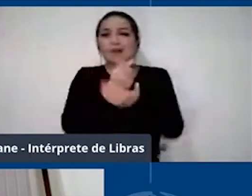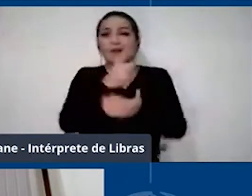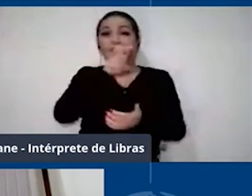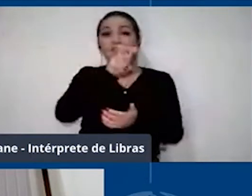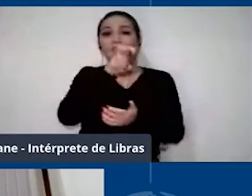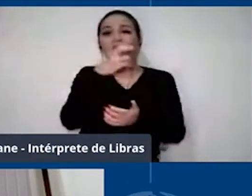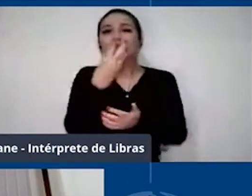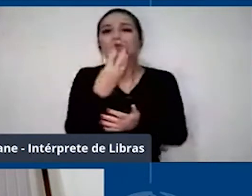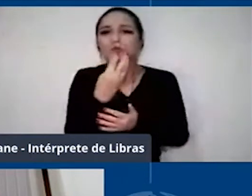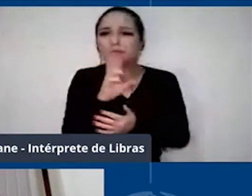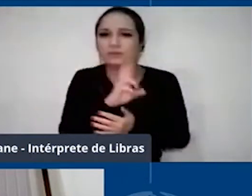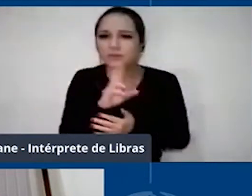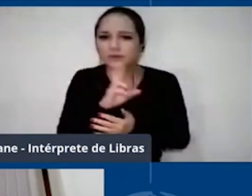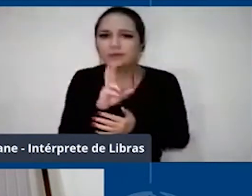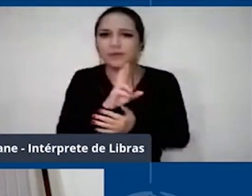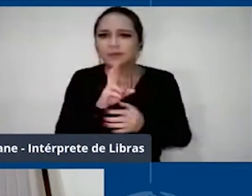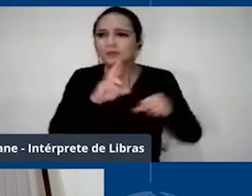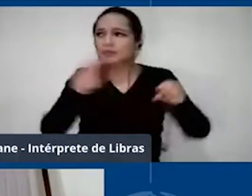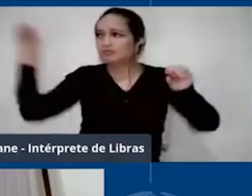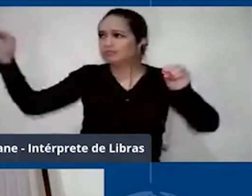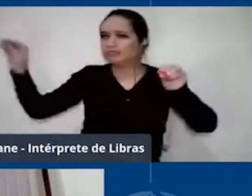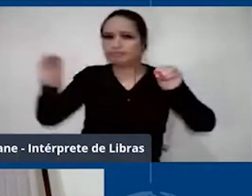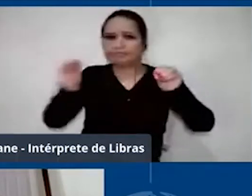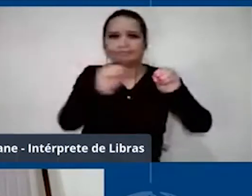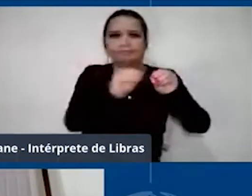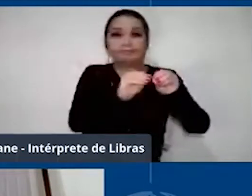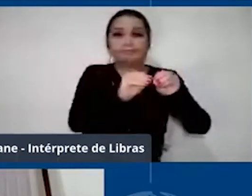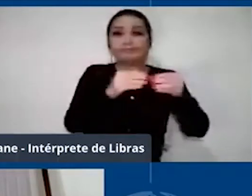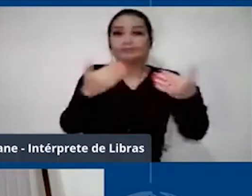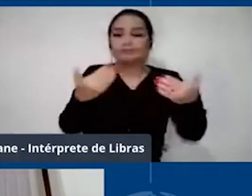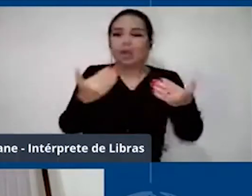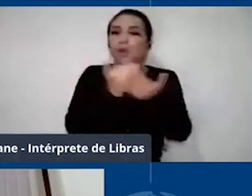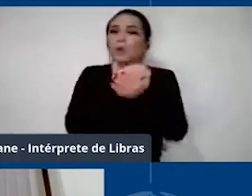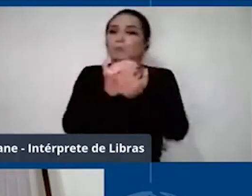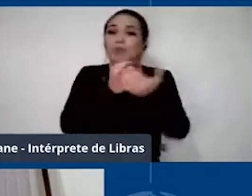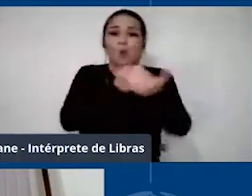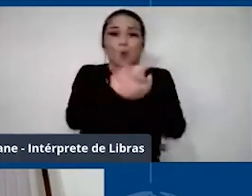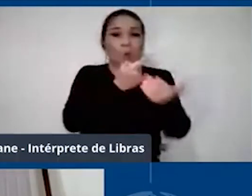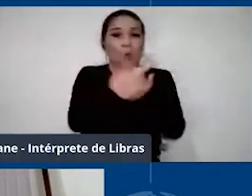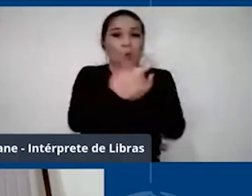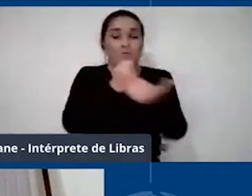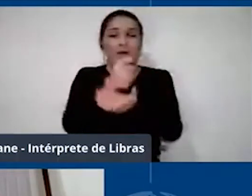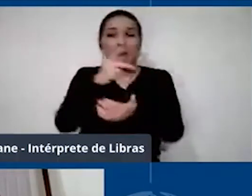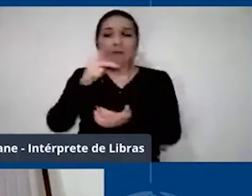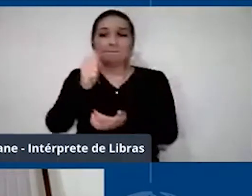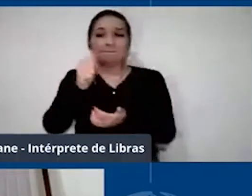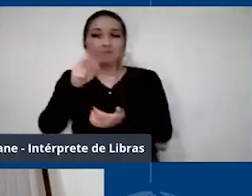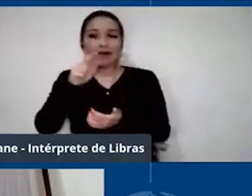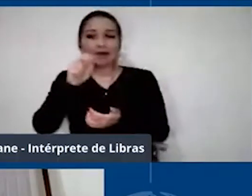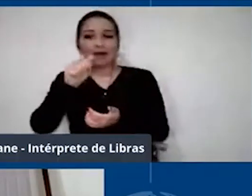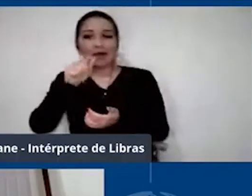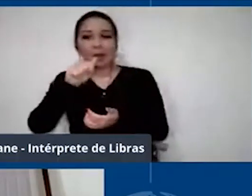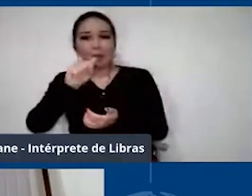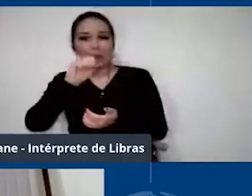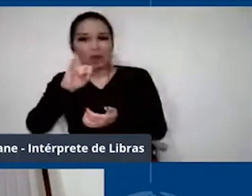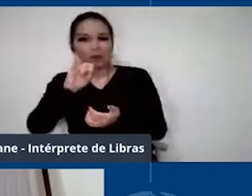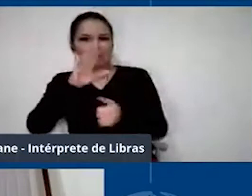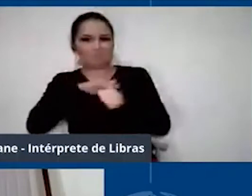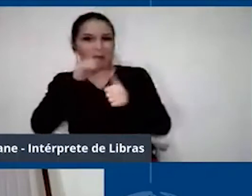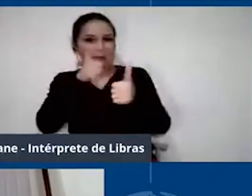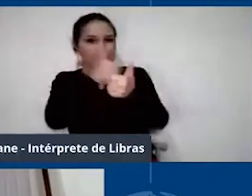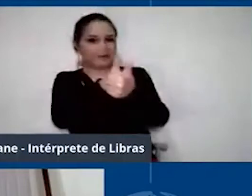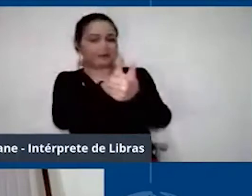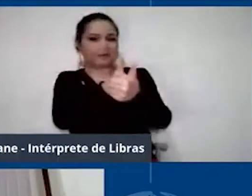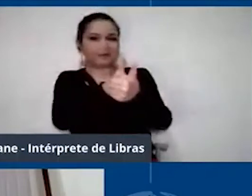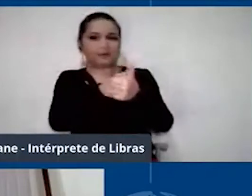53. Então, não, isso é uma coisa... Aí começaram a comprar do Paraguai, que estava aqui mais perto, mas, de qualquer modo, essa logística